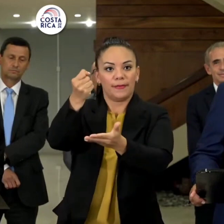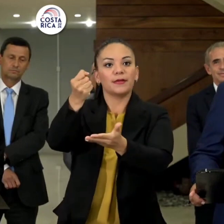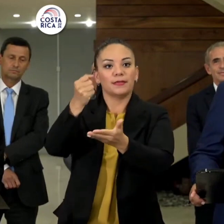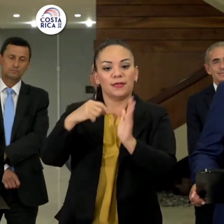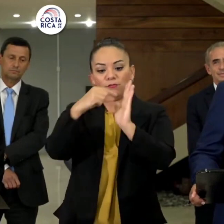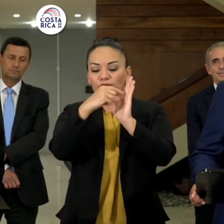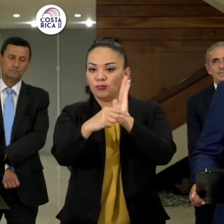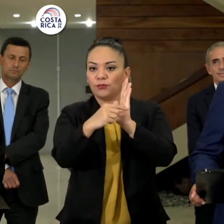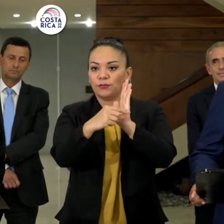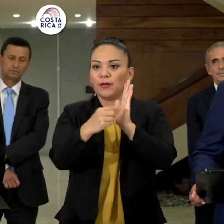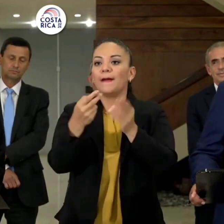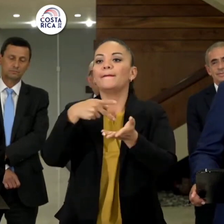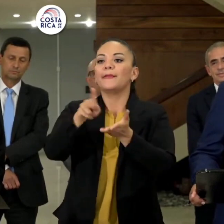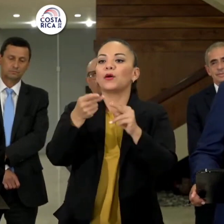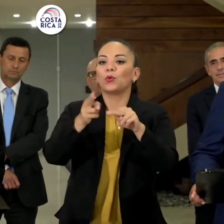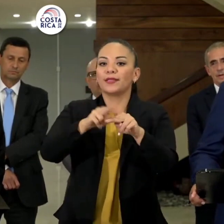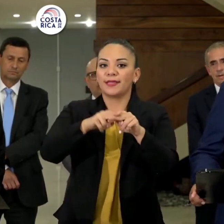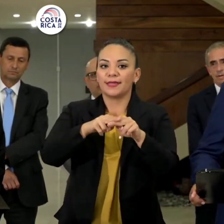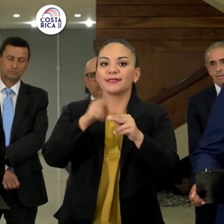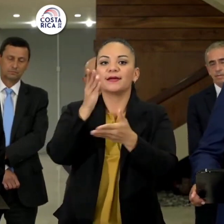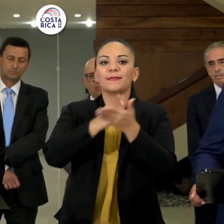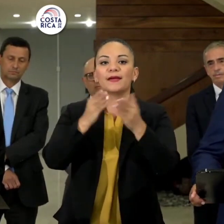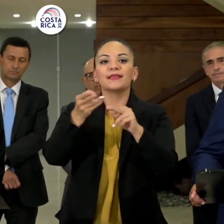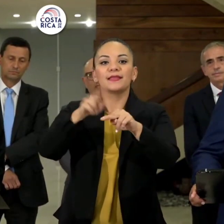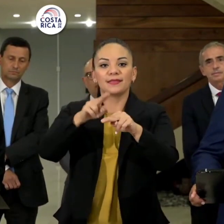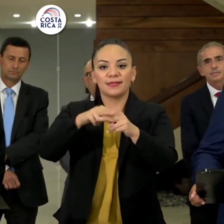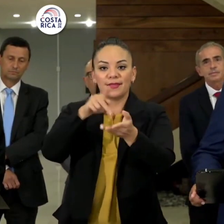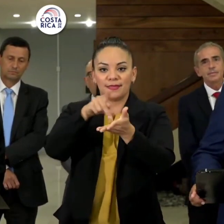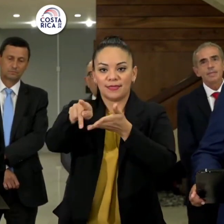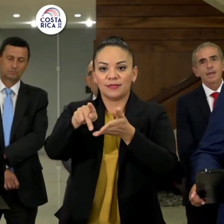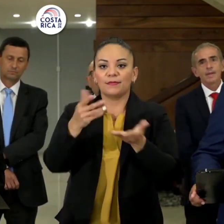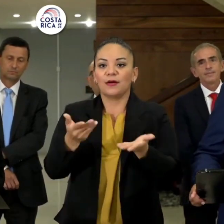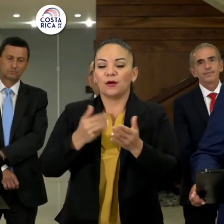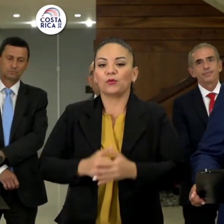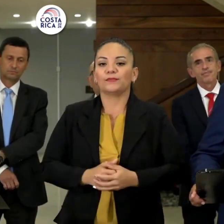intereses. Esa partida de pago de intereses fue